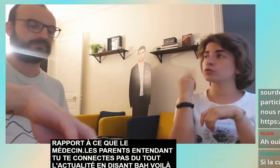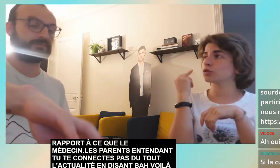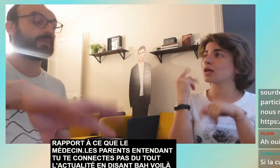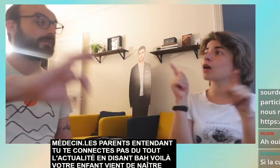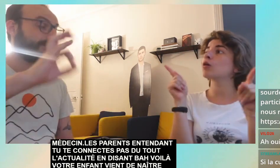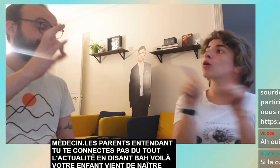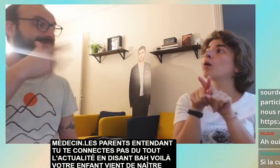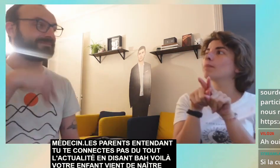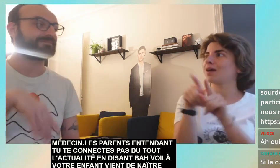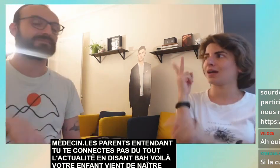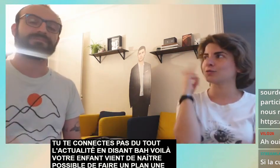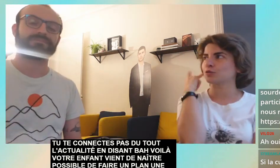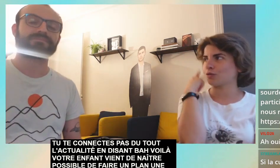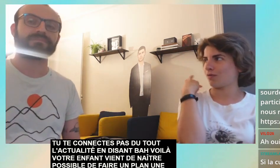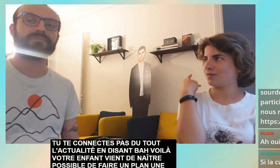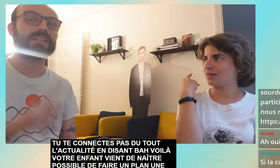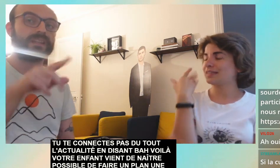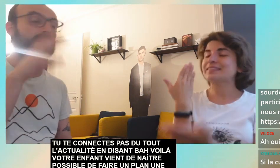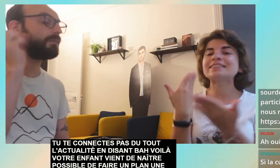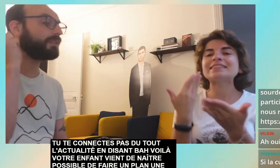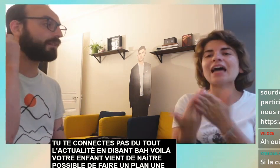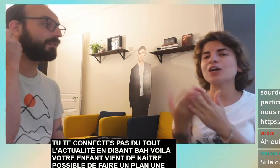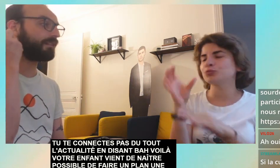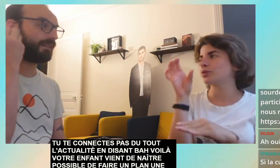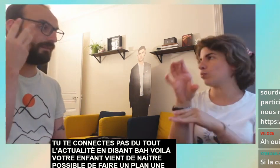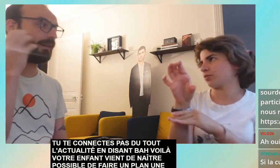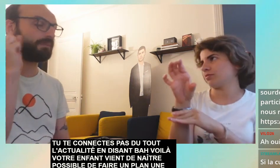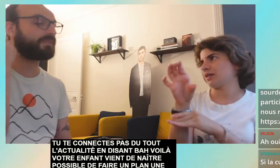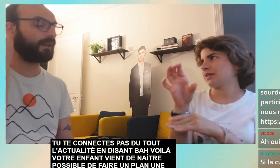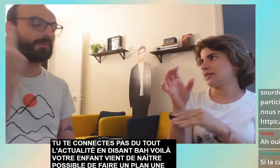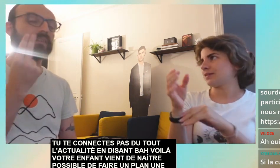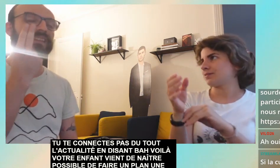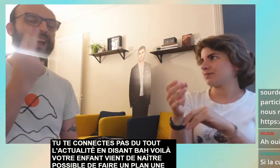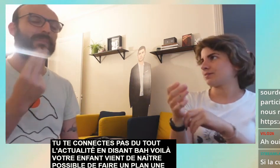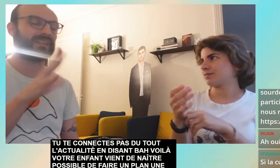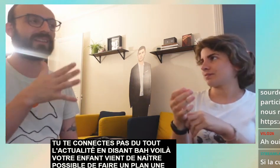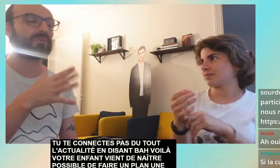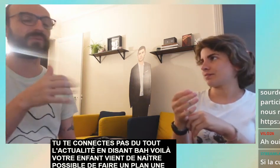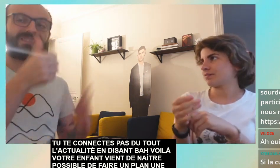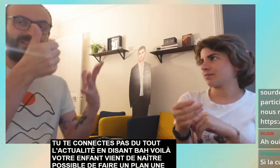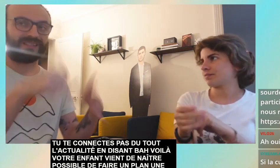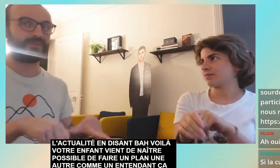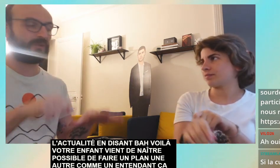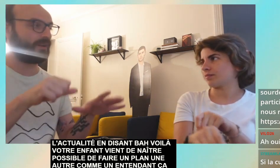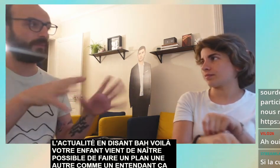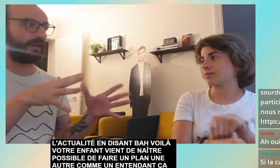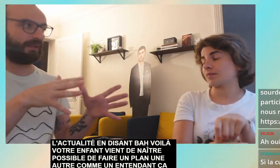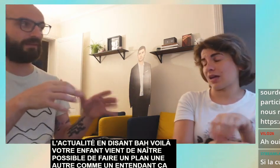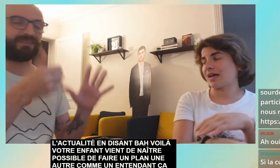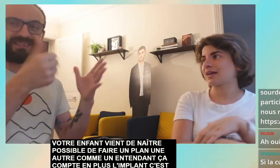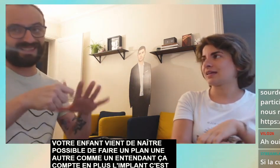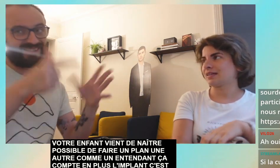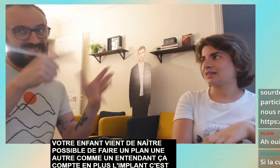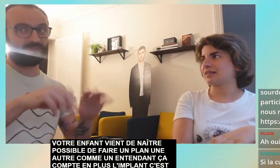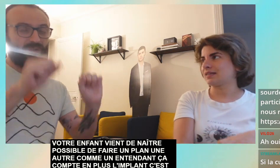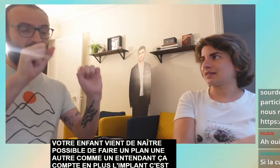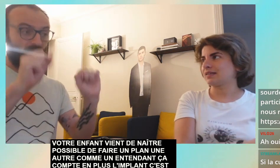entendra comme un entendant. Et d'ailleurs, oui, Ça, en plus l'implant c'est à partir de 6 mois à peu près. Ouais. 6-7 mois, on